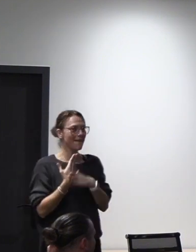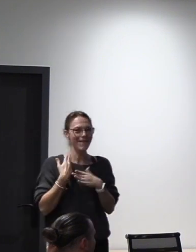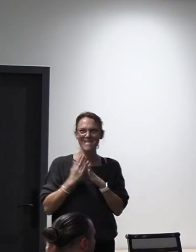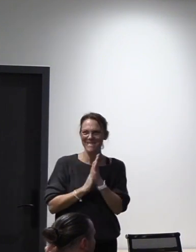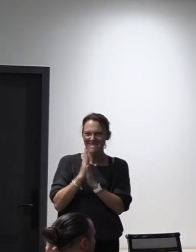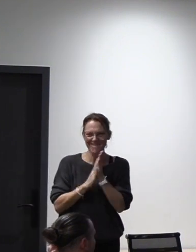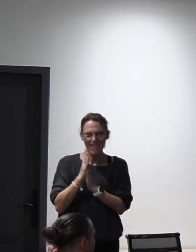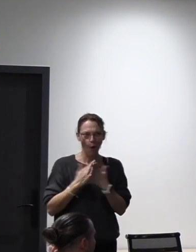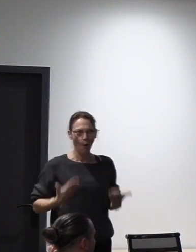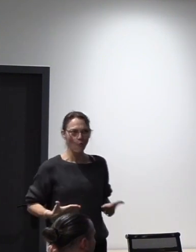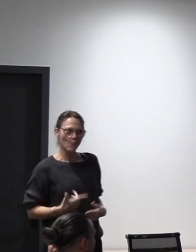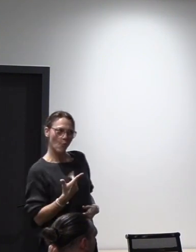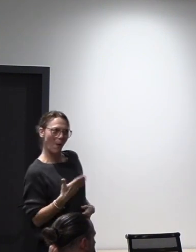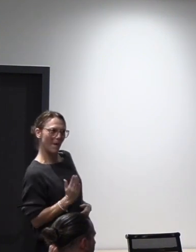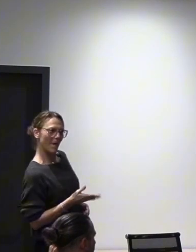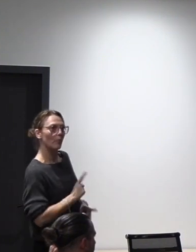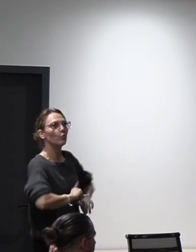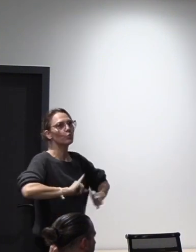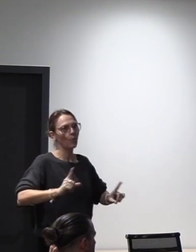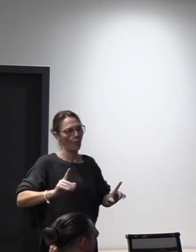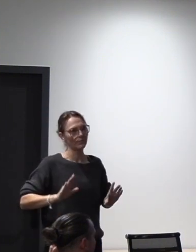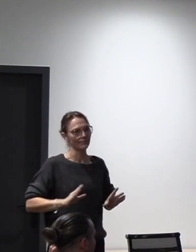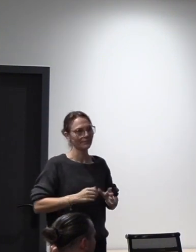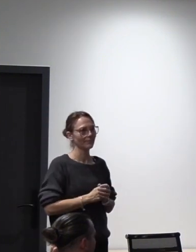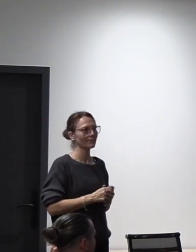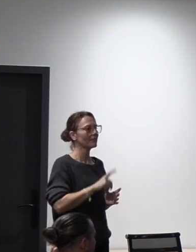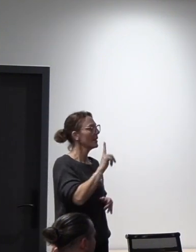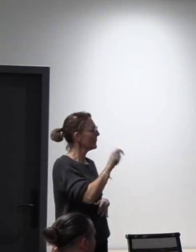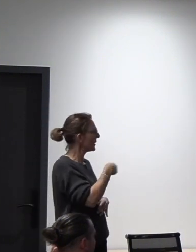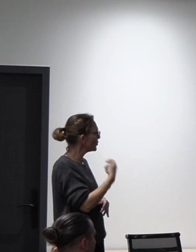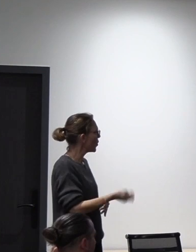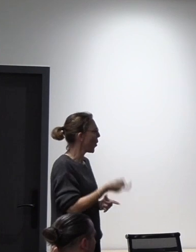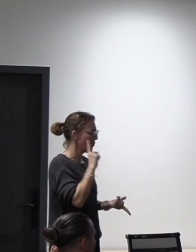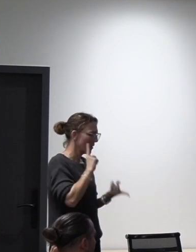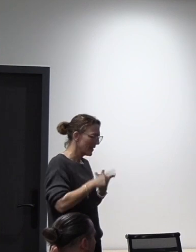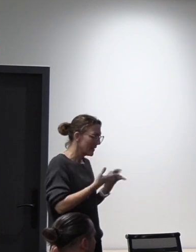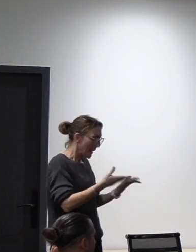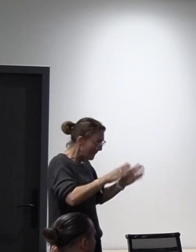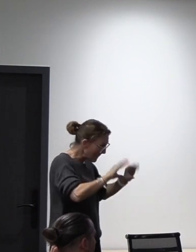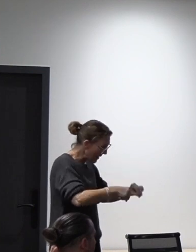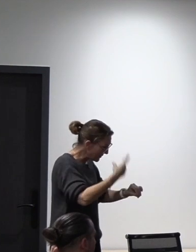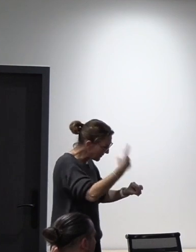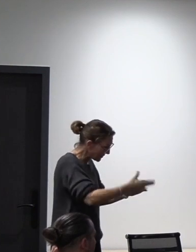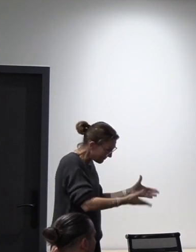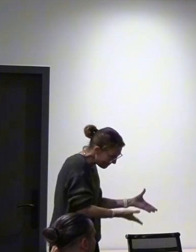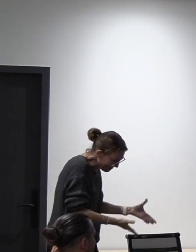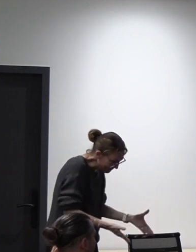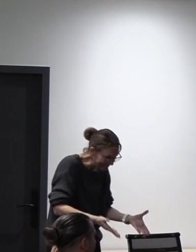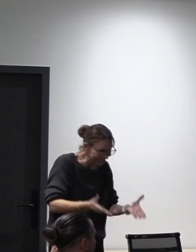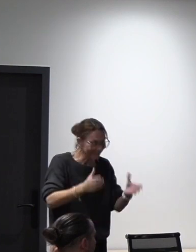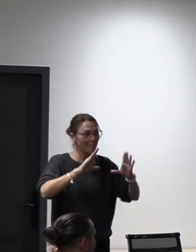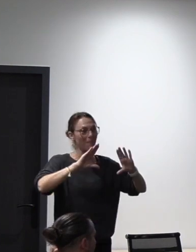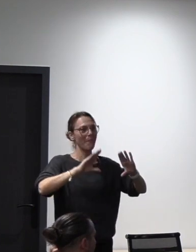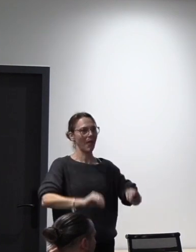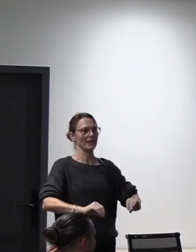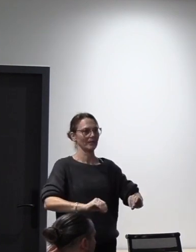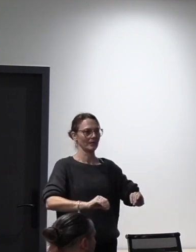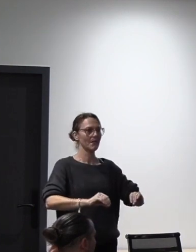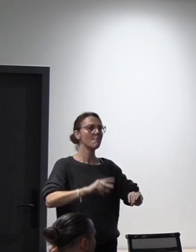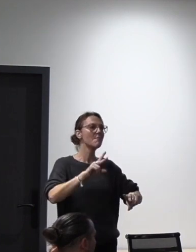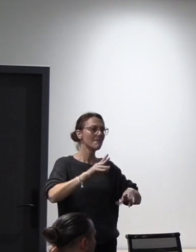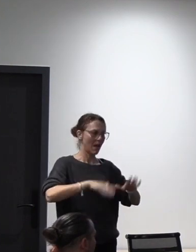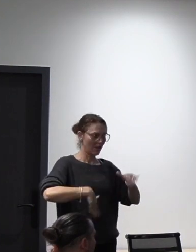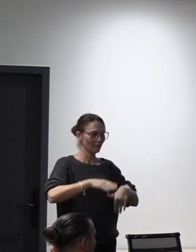3. Évidemment, on va chercher à lui permettre de trouver sa place, ce qui ne marche pas à tous les coups, mais qui marche quand